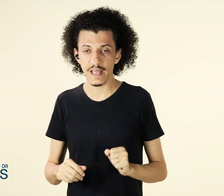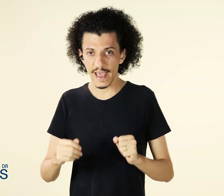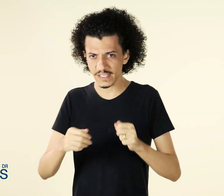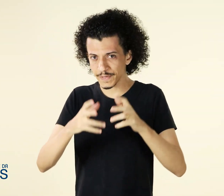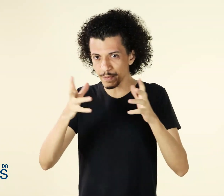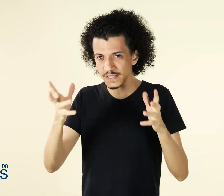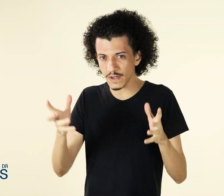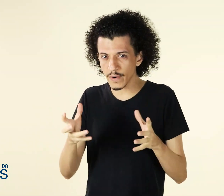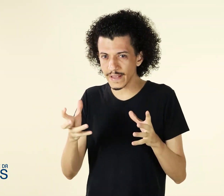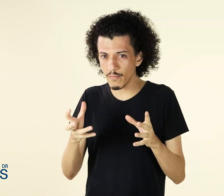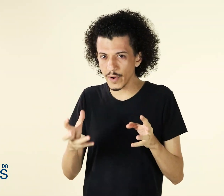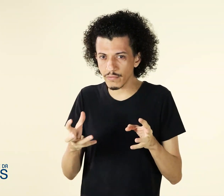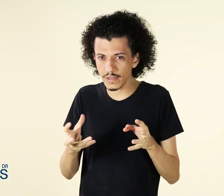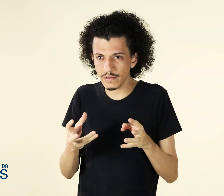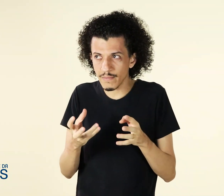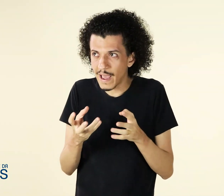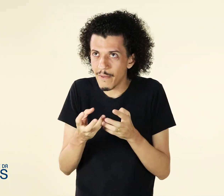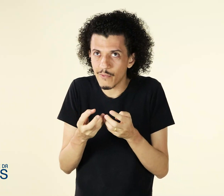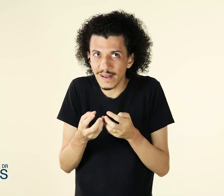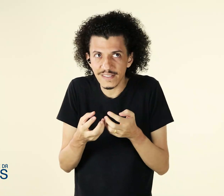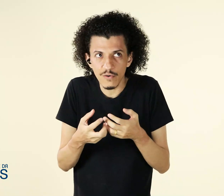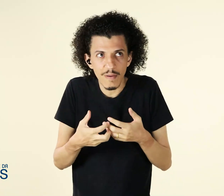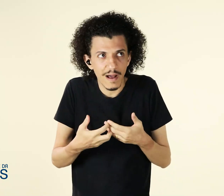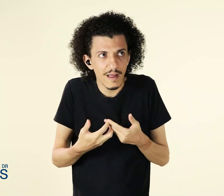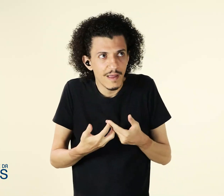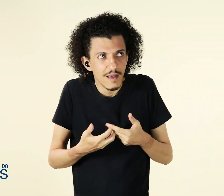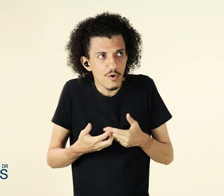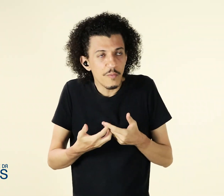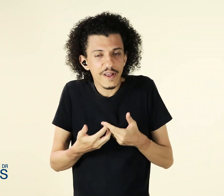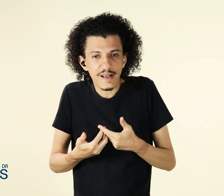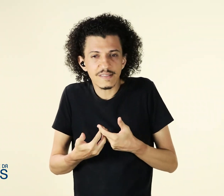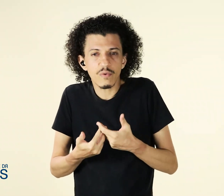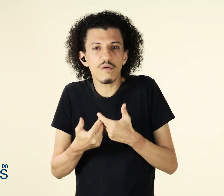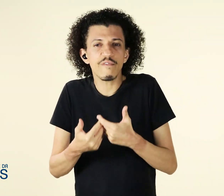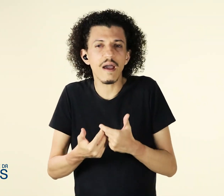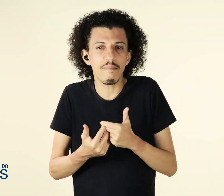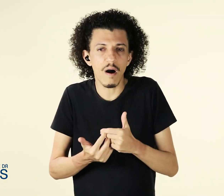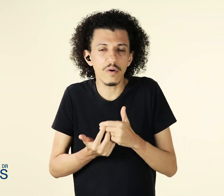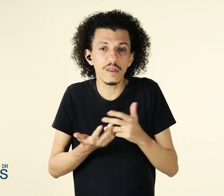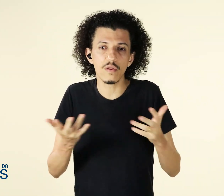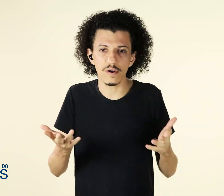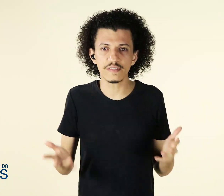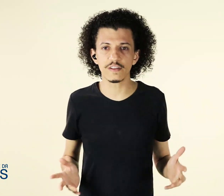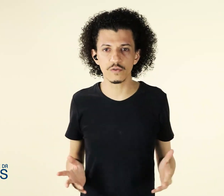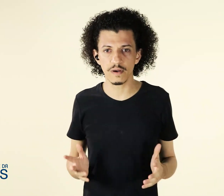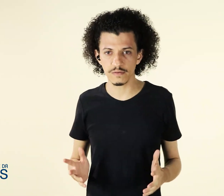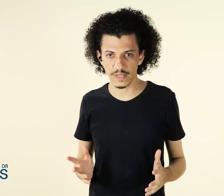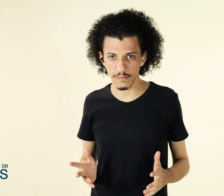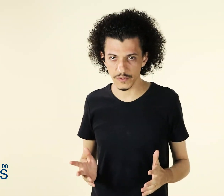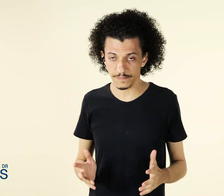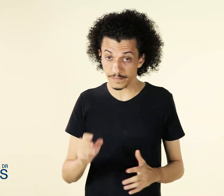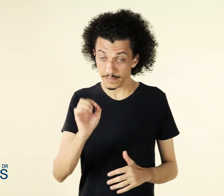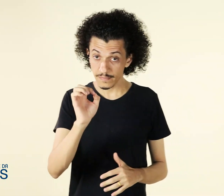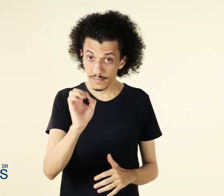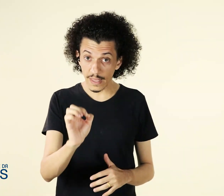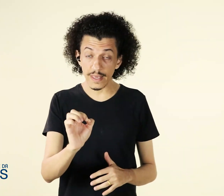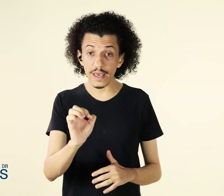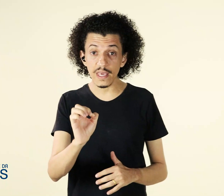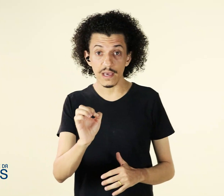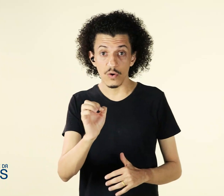Essa é uma expressão que está muito, quase que uma comunicação não verbal que nós, seres humanos, temos. E aí, o